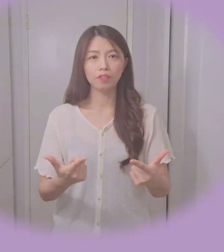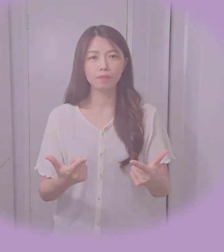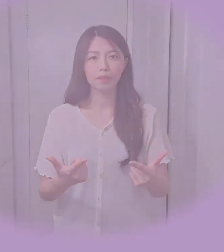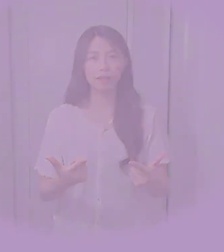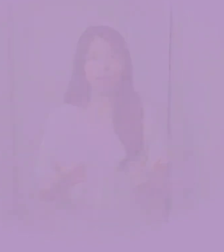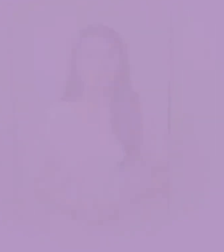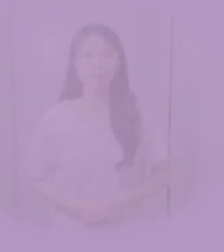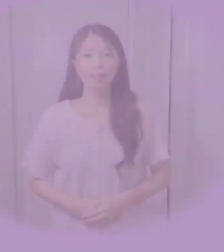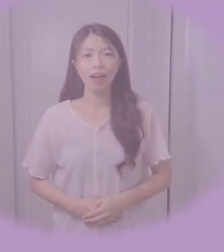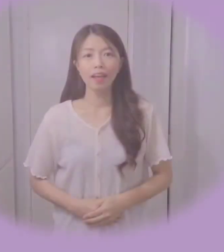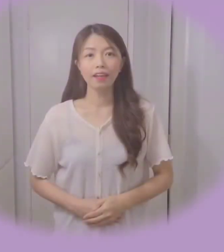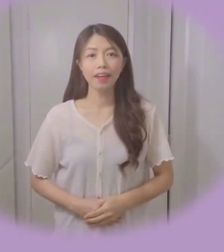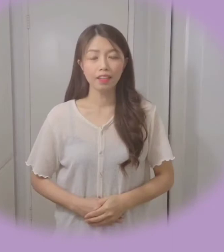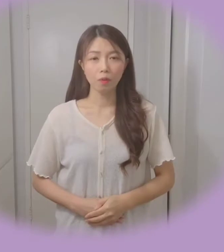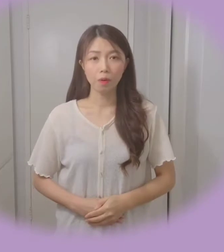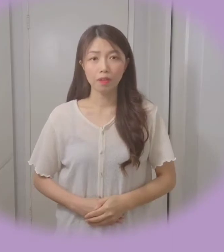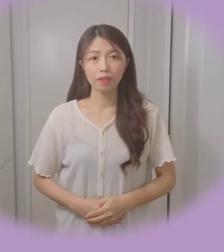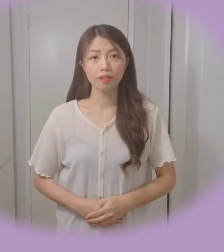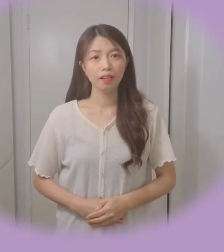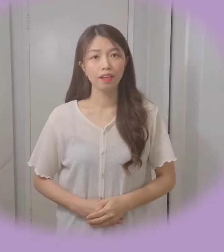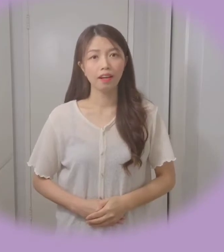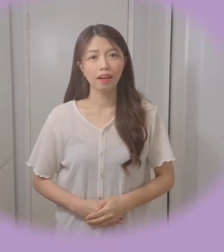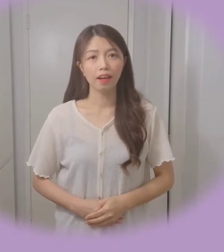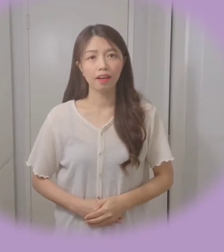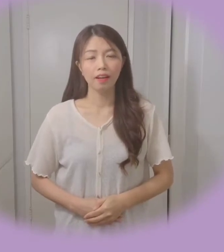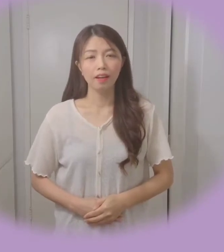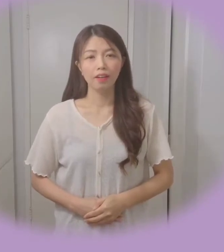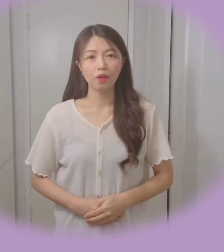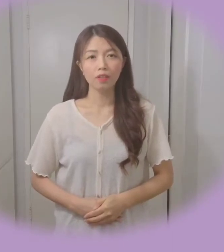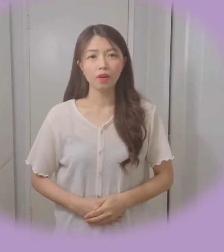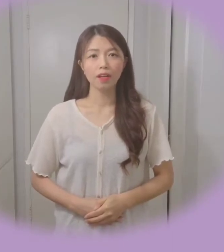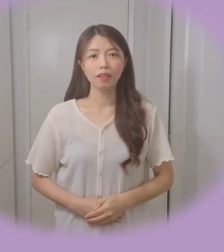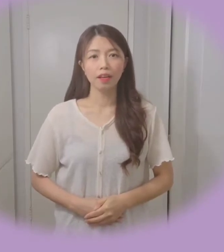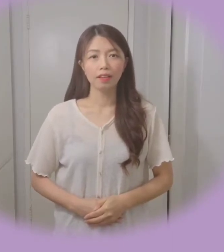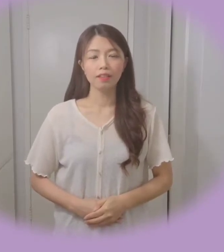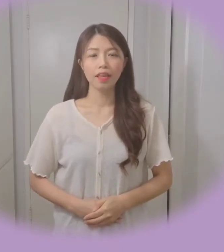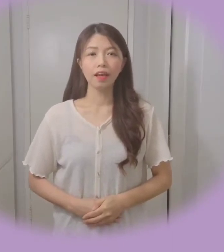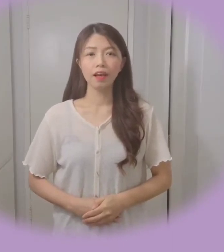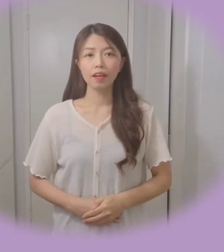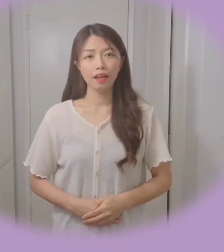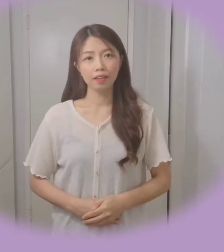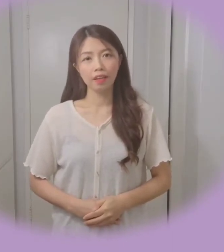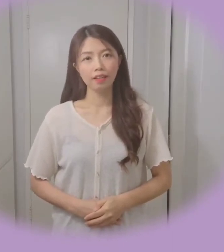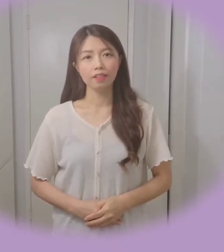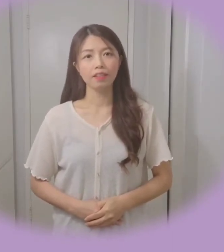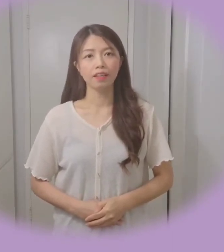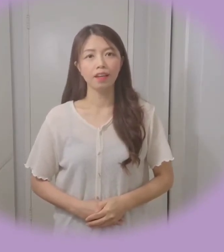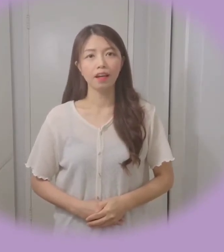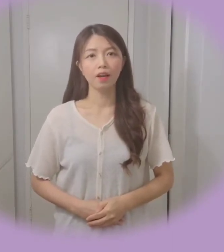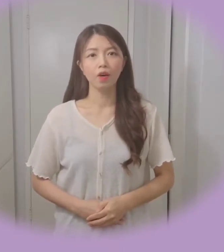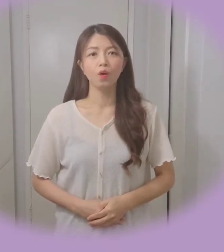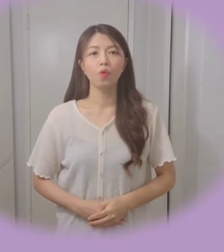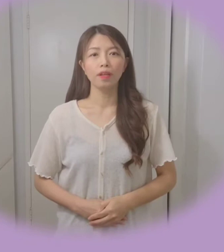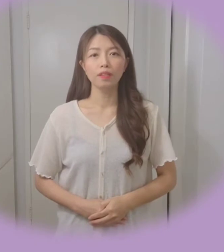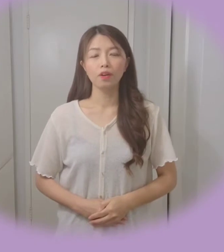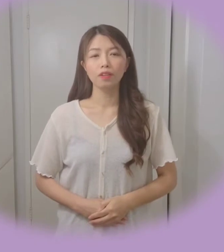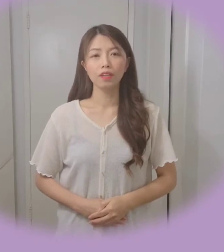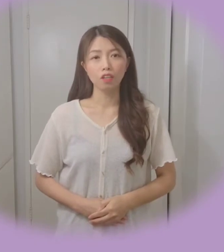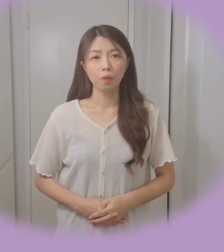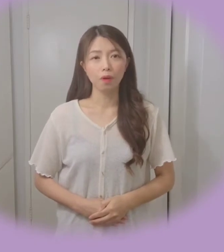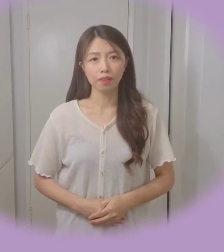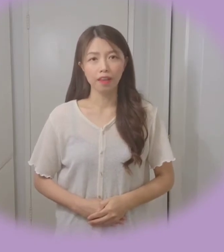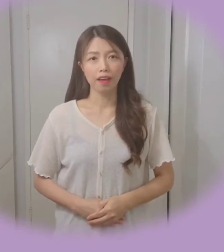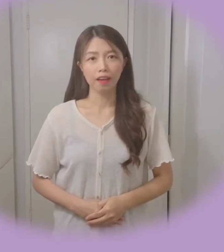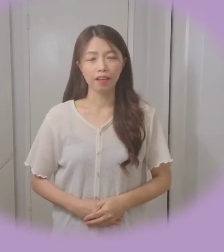이런 뜻입니다. 하얗게 잊어버린 듯 살다가, 여기서 하얗다는 색깔이 하얗다는 뜻이 아니라